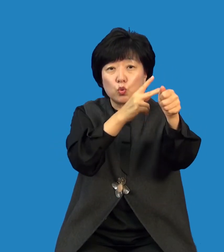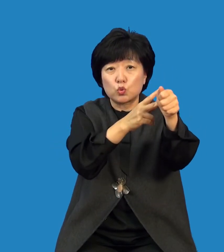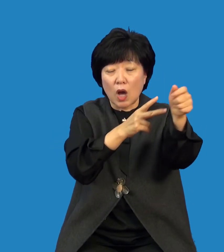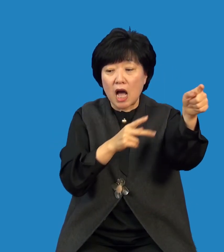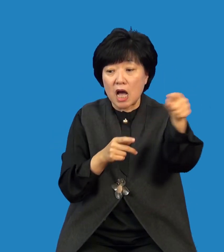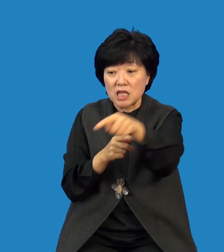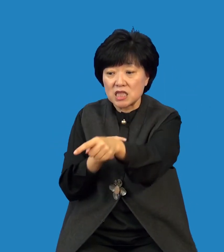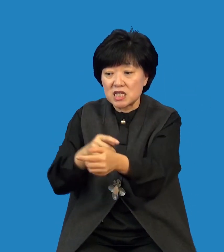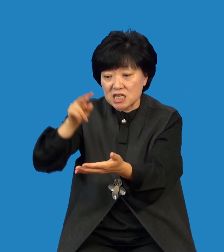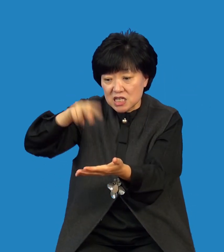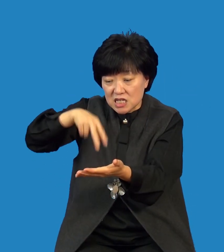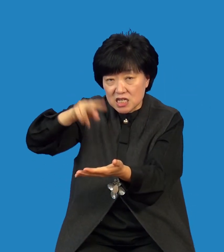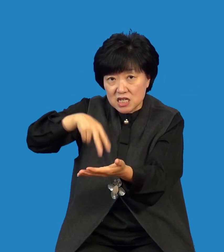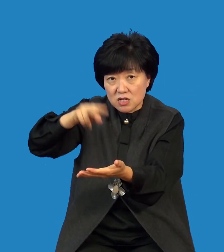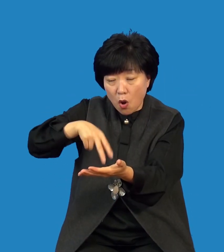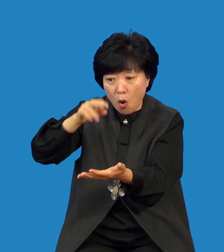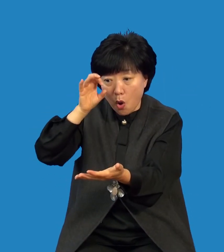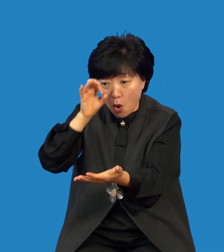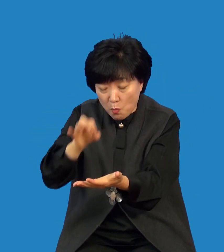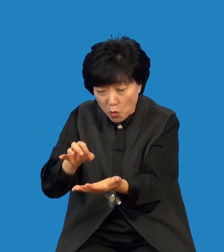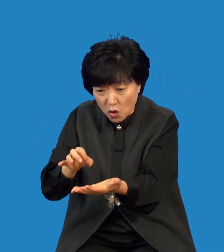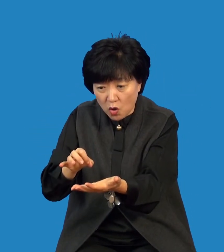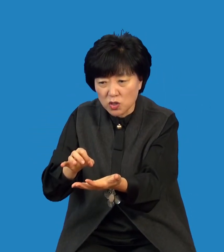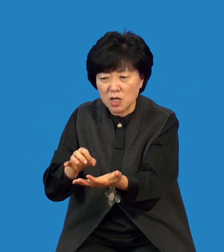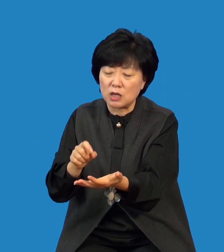그래서 정말 재수없다. 그러고 약간